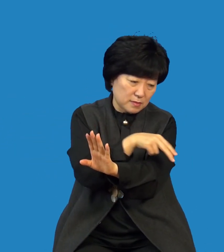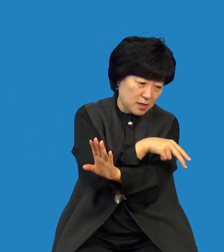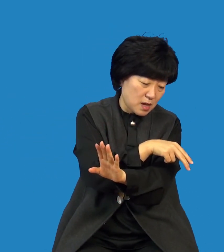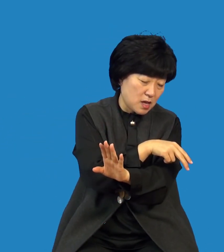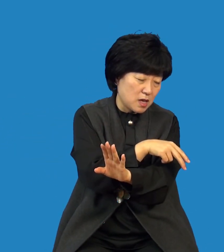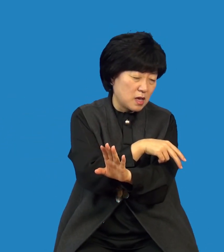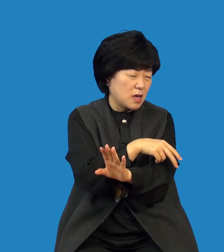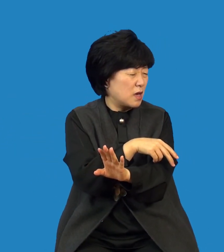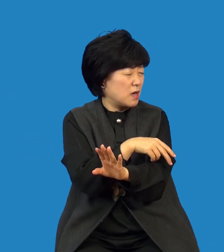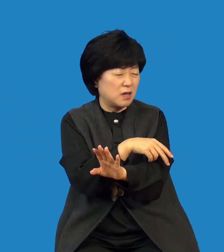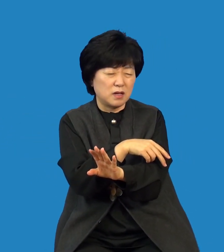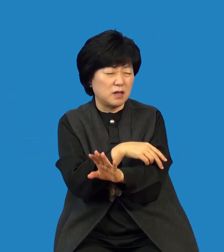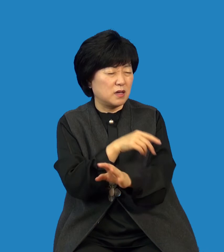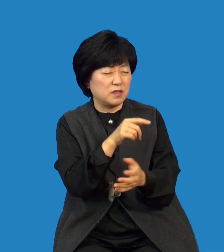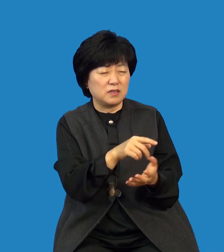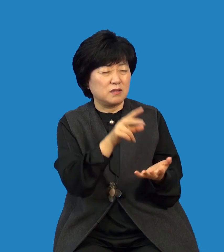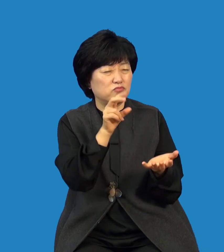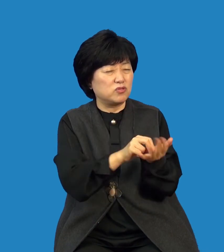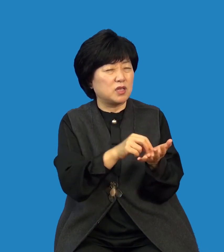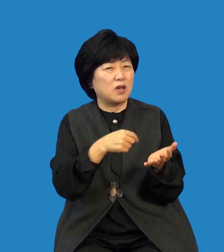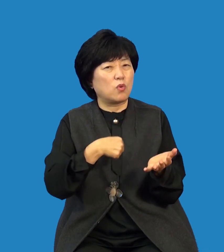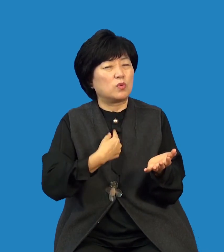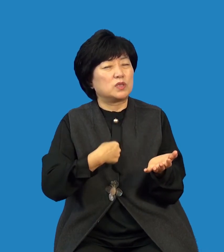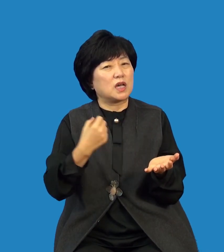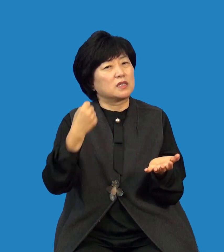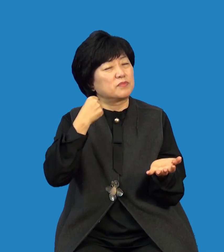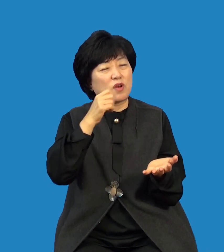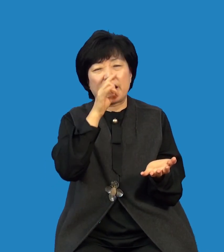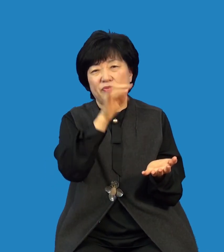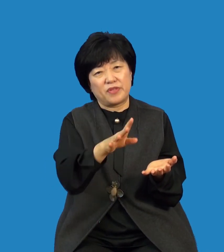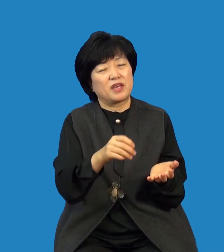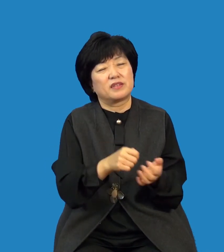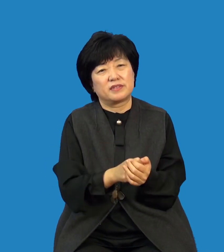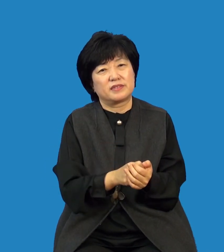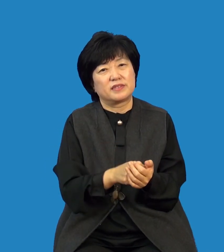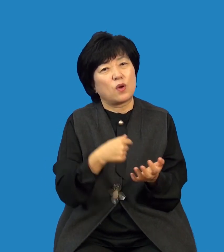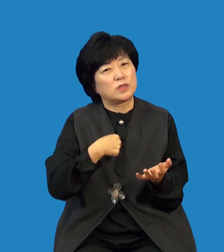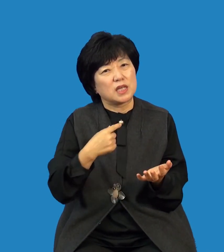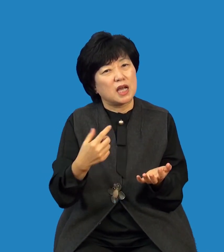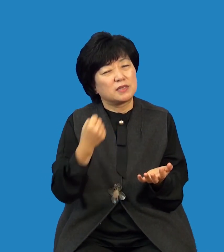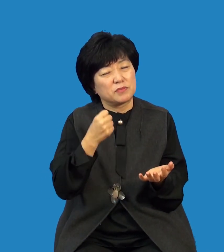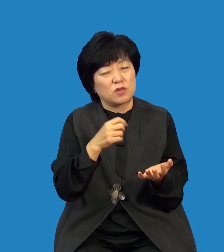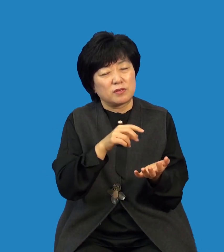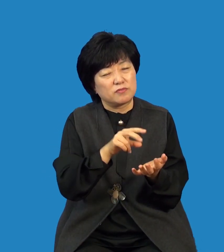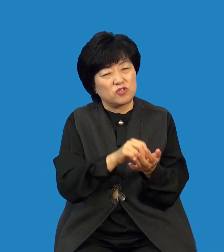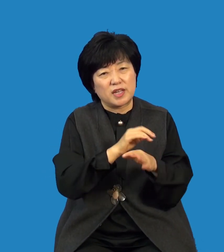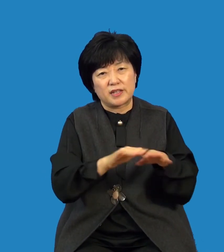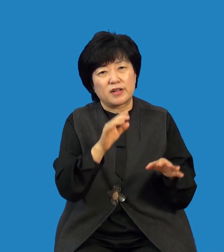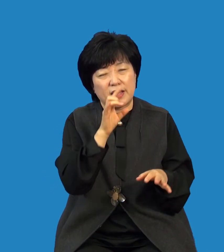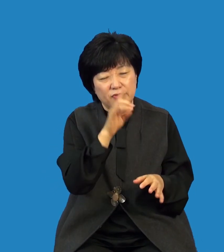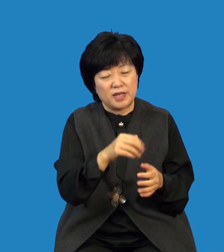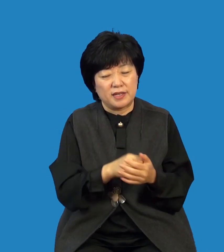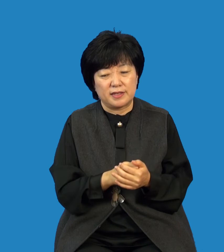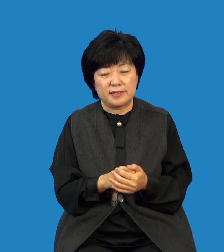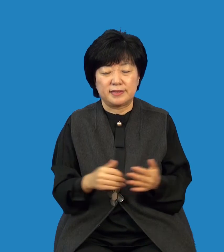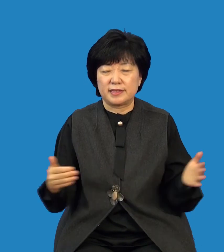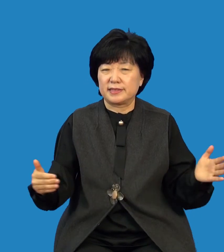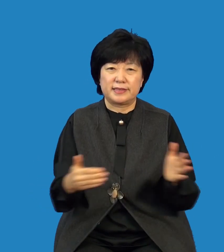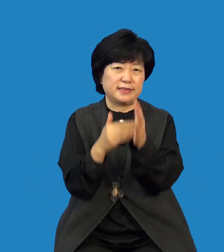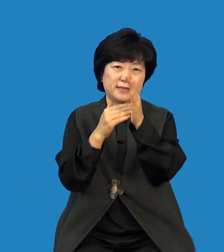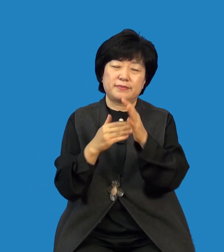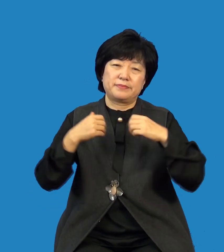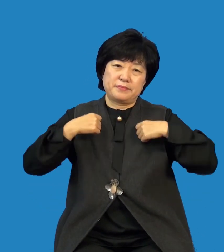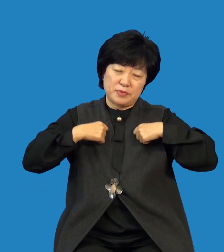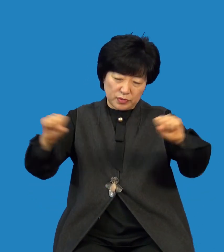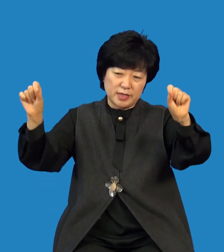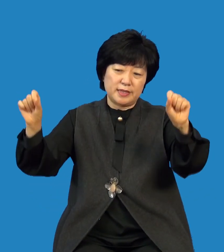정말 하나님이 내려오셔도 못 푸는 문제다. 그래서 이거 이제 끝났으니까 그냥 짐 싸가지고 한국 가자. 그래가지고 이제